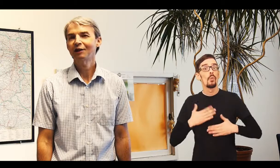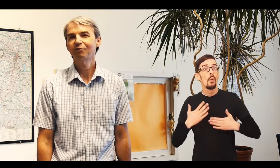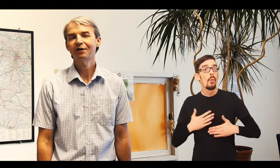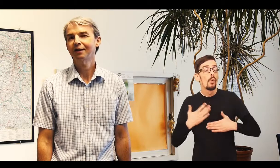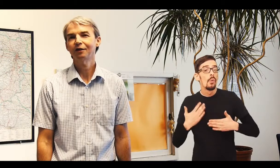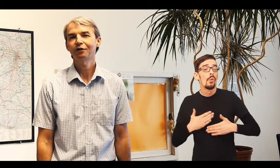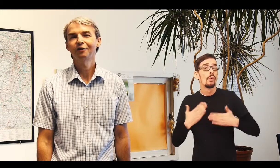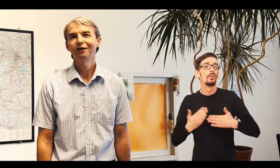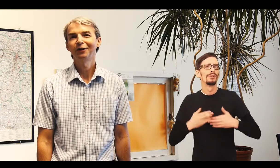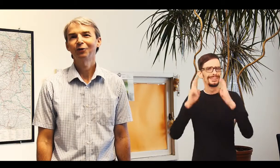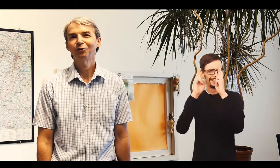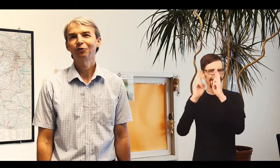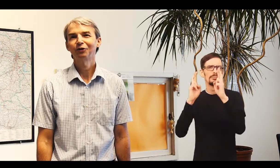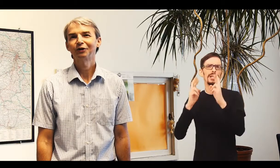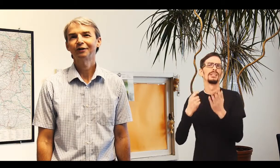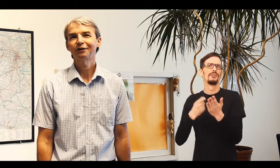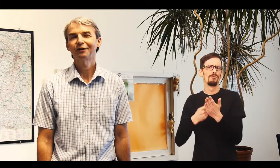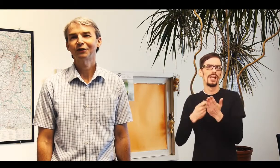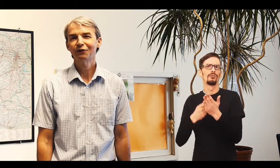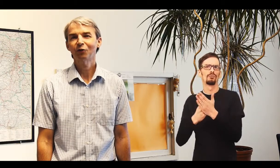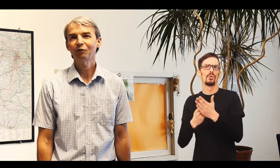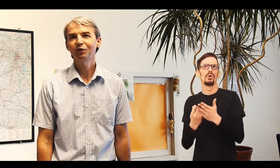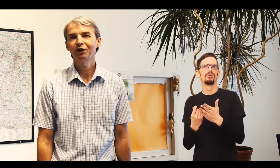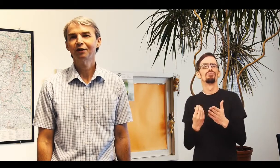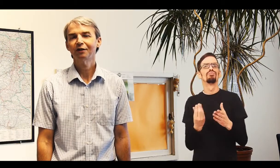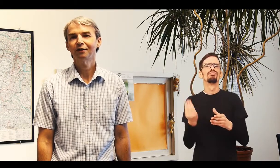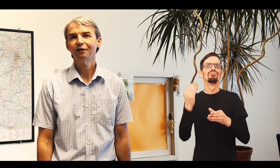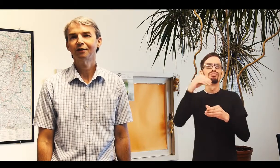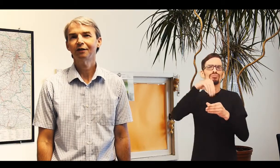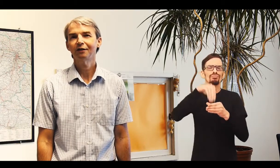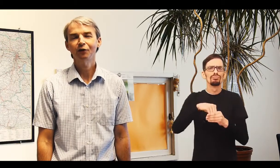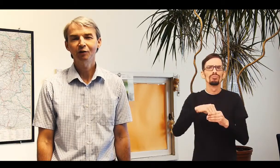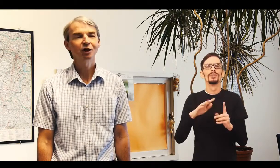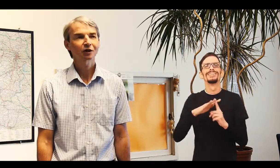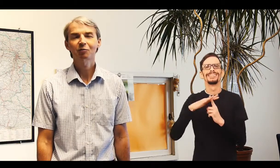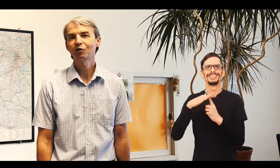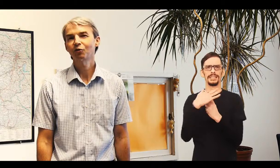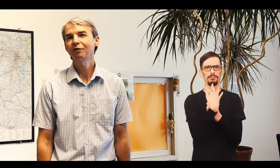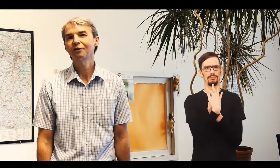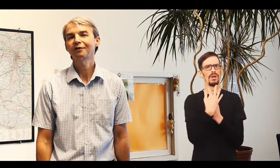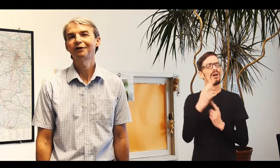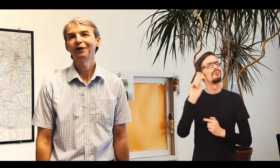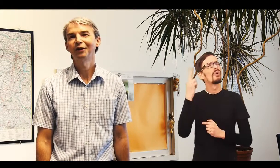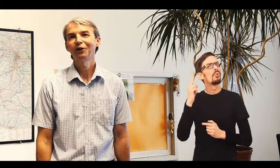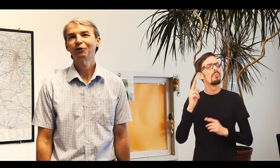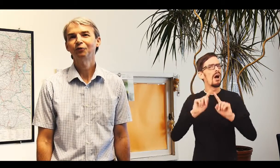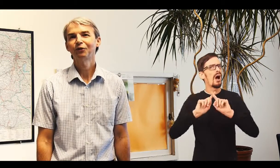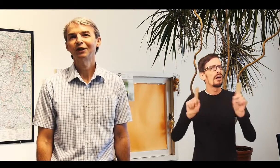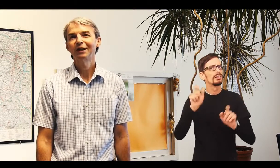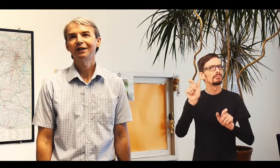selben Zeit. Und das freut mich für ihn ganz besonders. Und